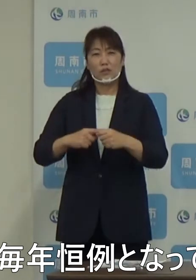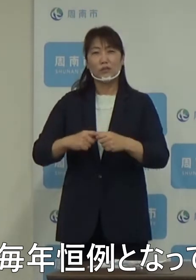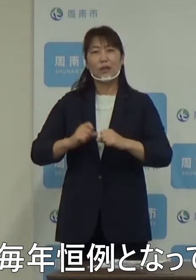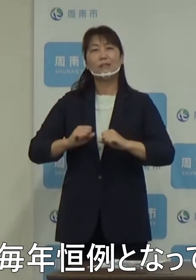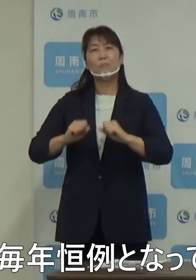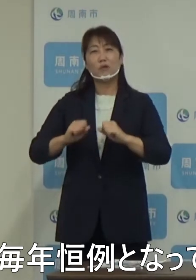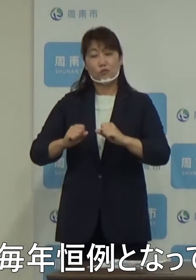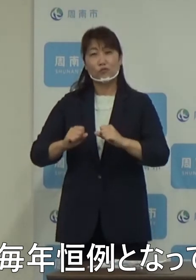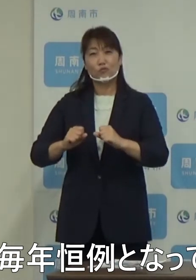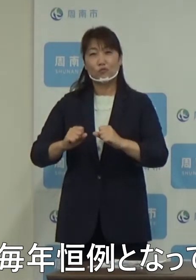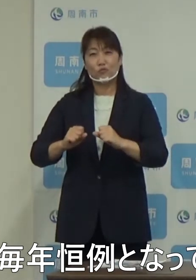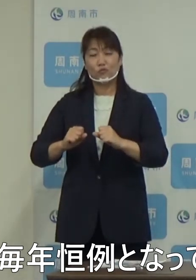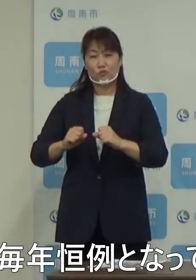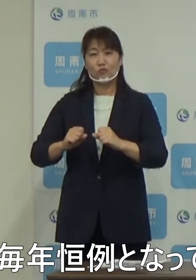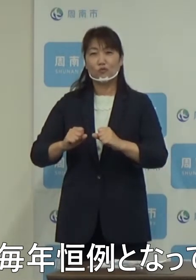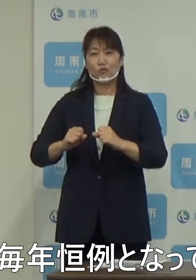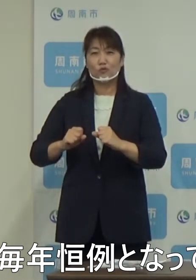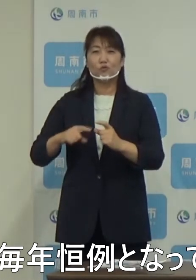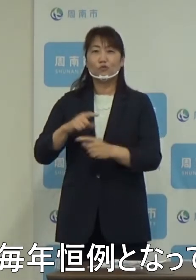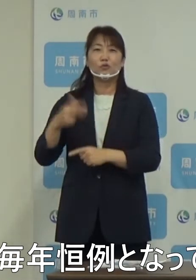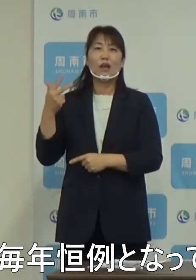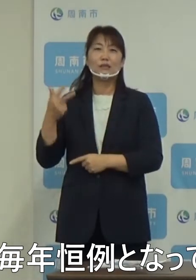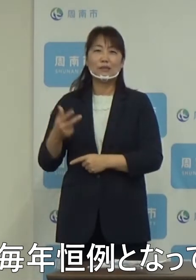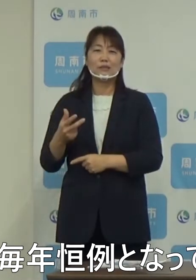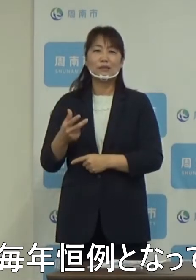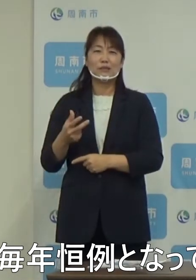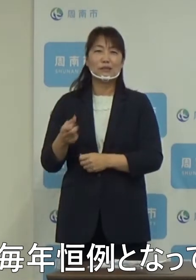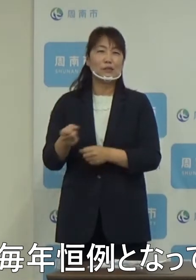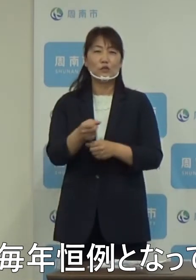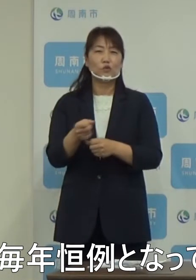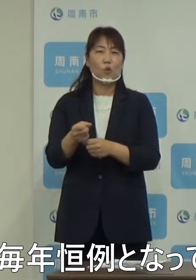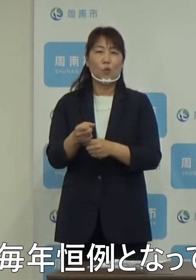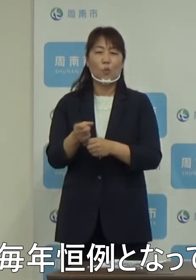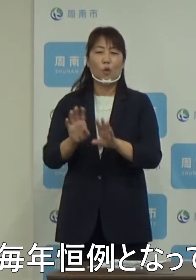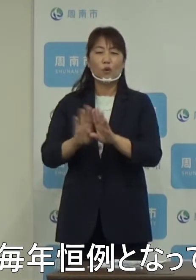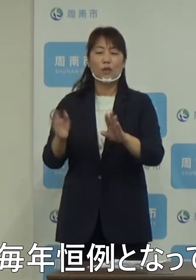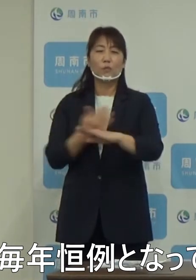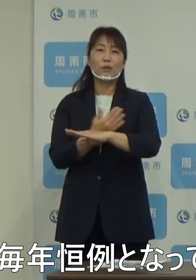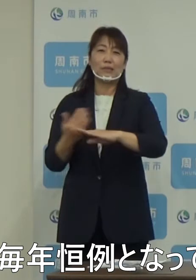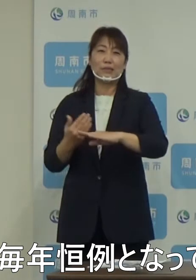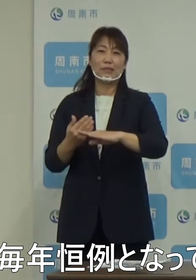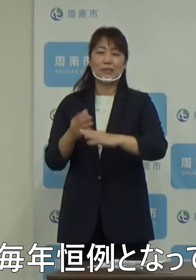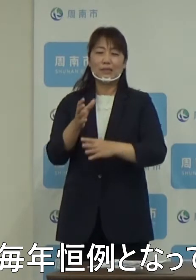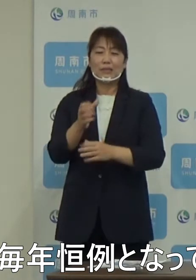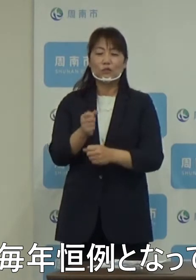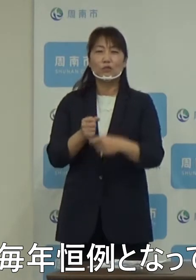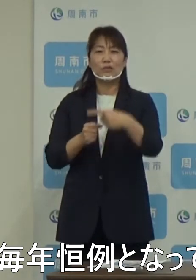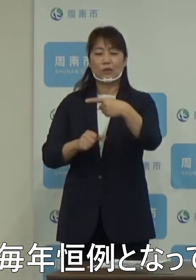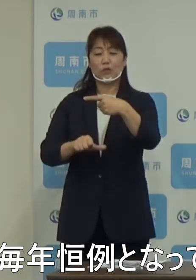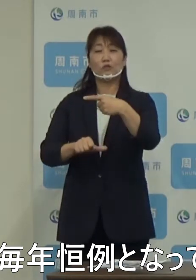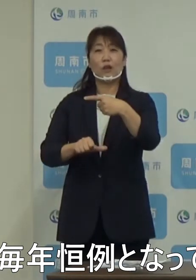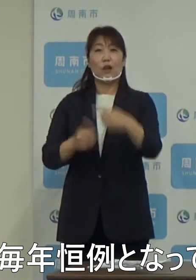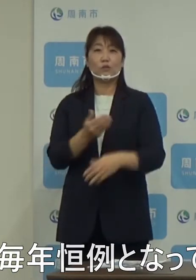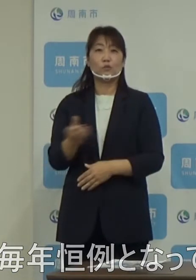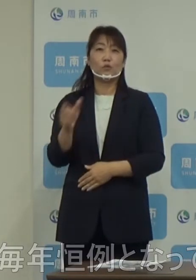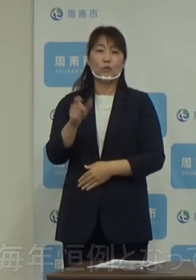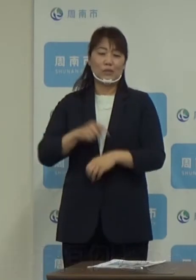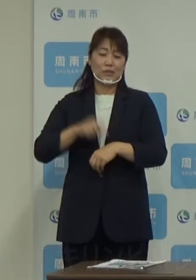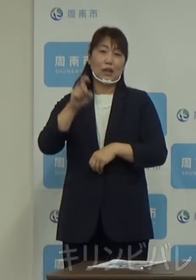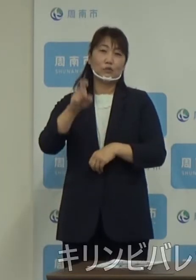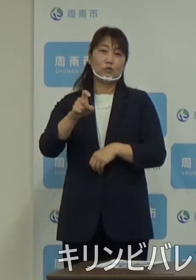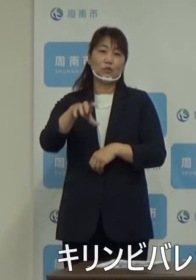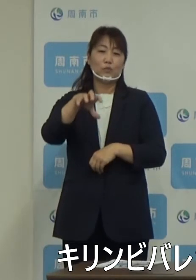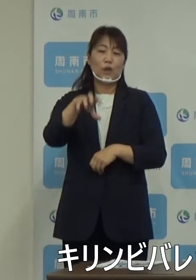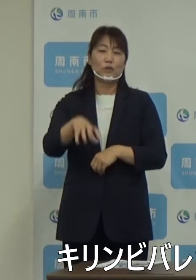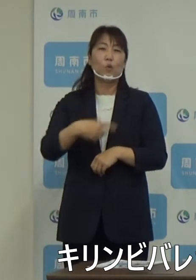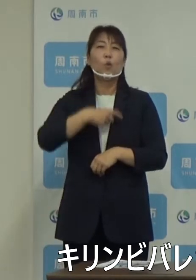っております周南市消防出初め式を来年の1月の5日水曜日10時からキ